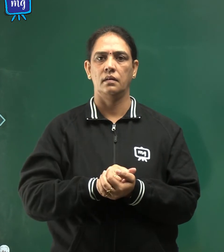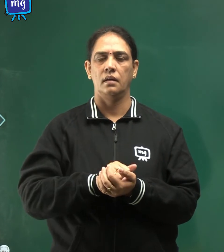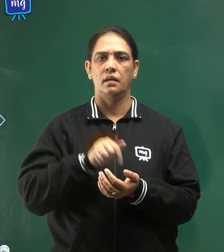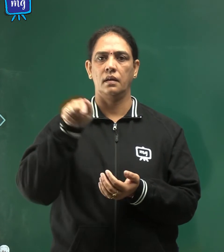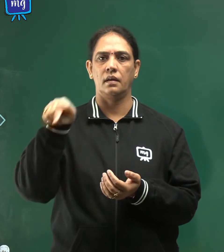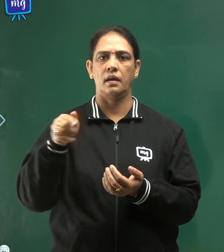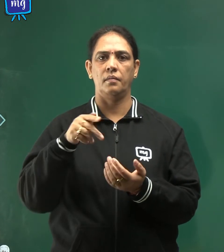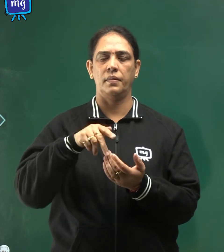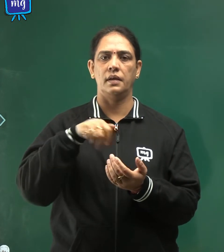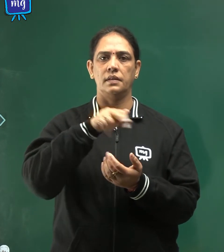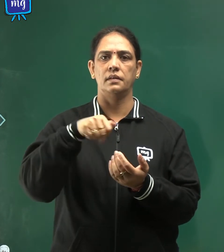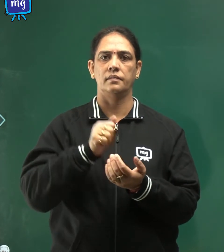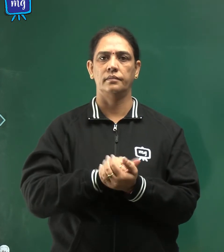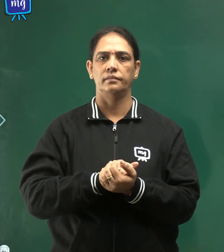बीच